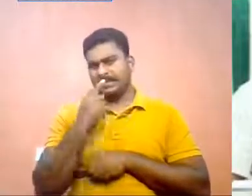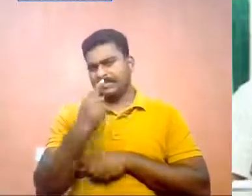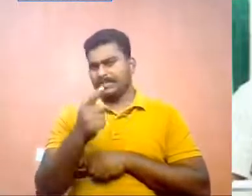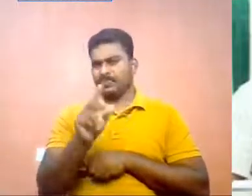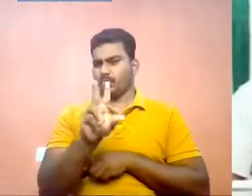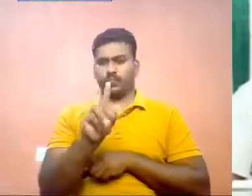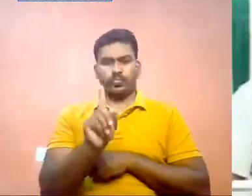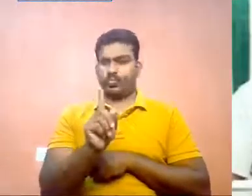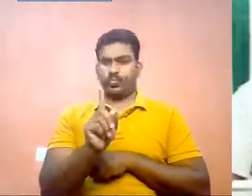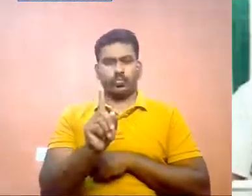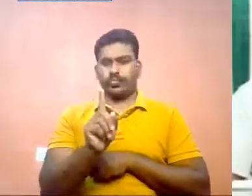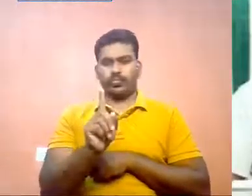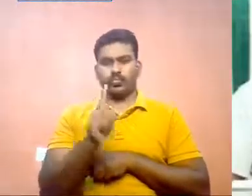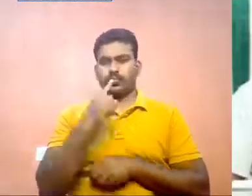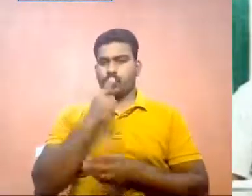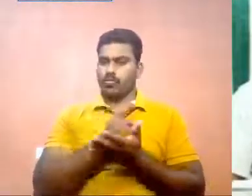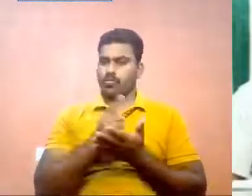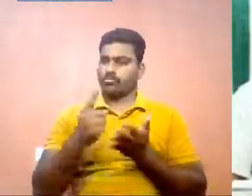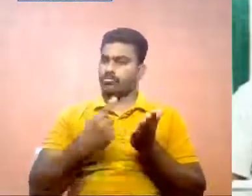ശ്രദ്ധിക്കേണ്ടതാണ്.